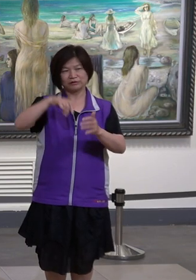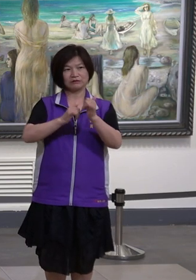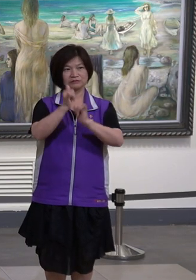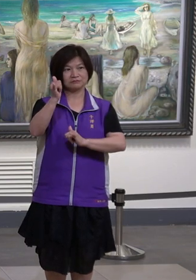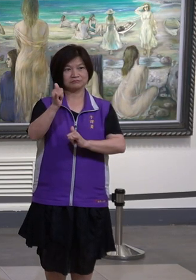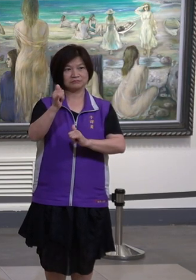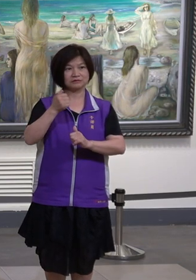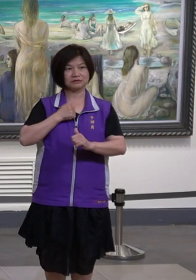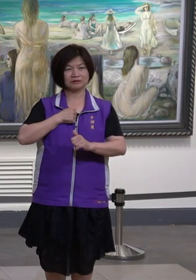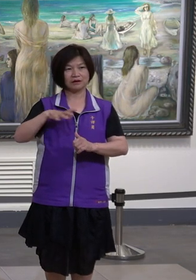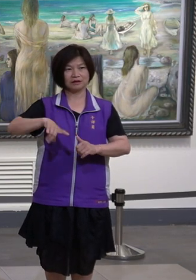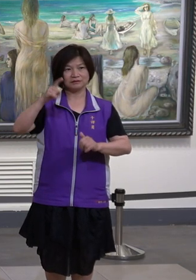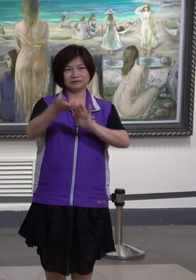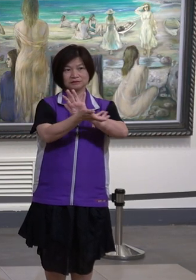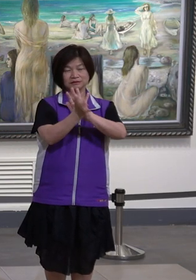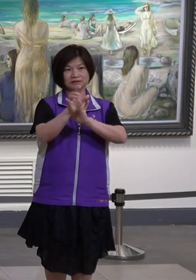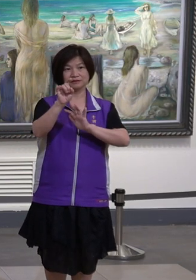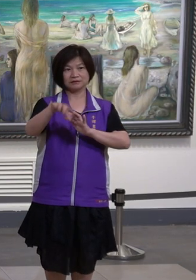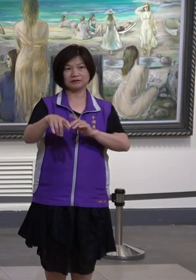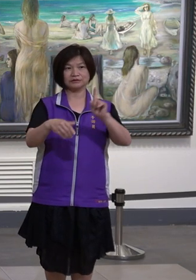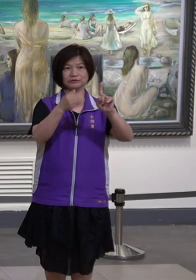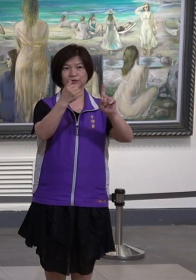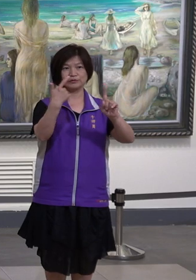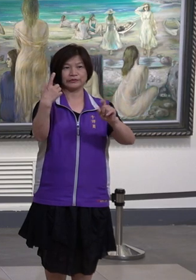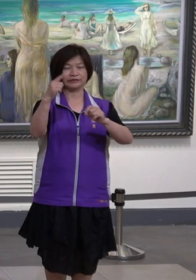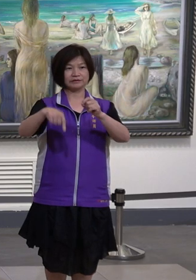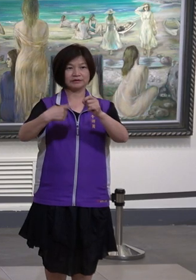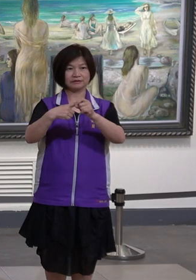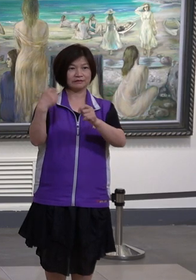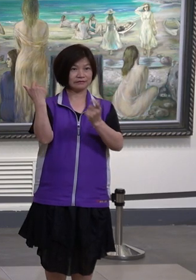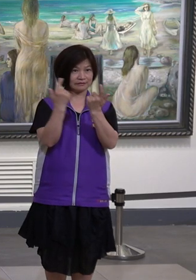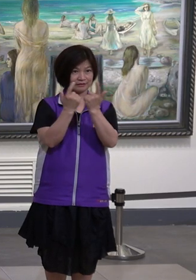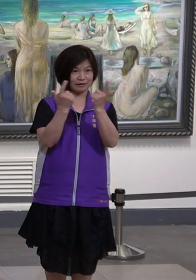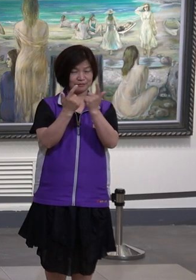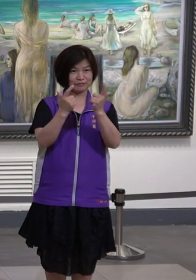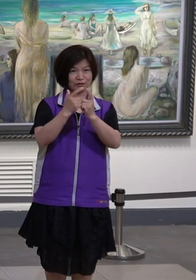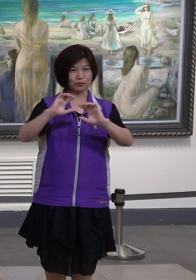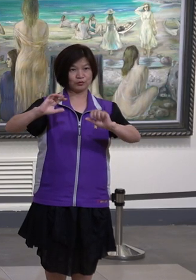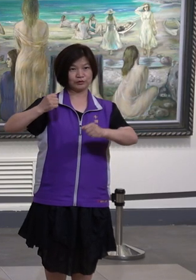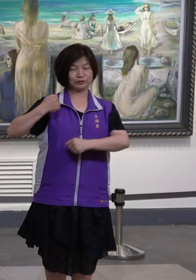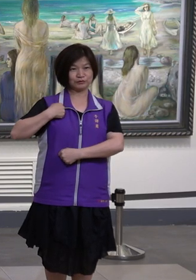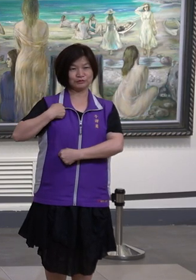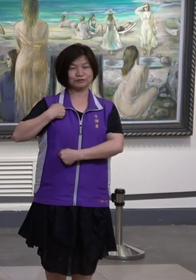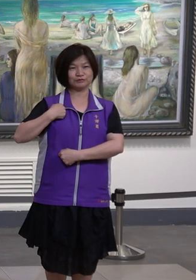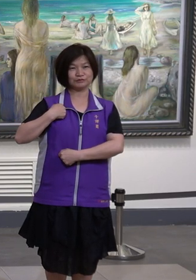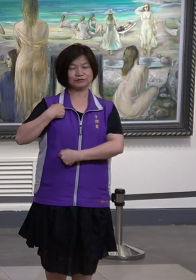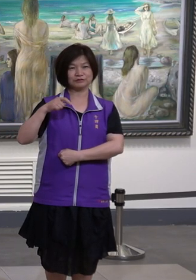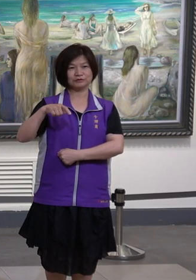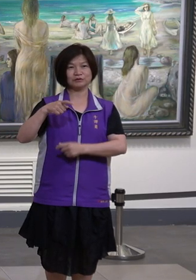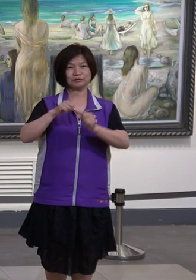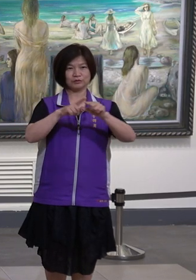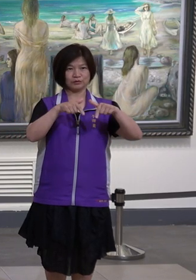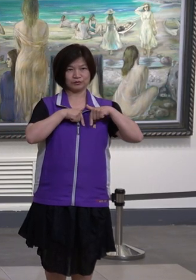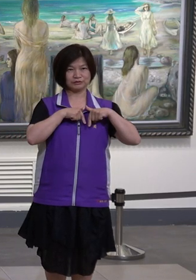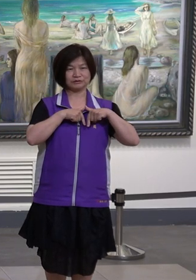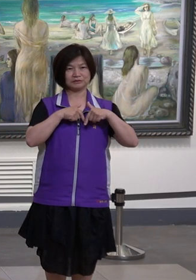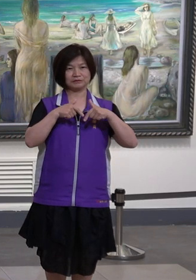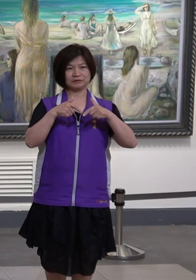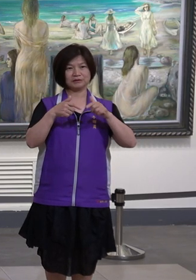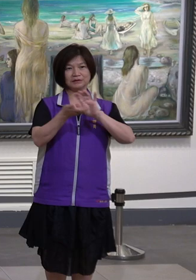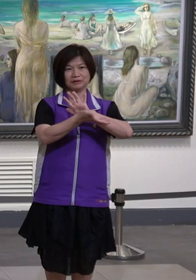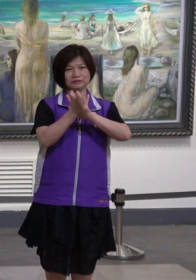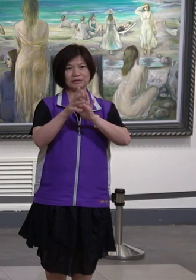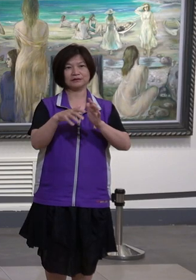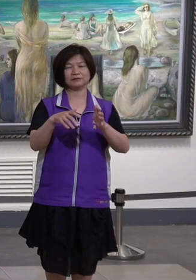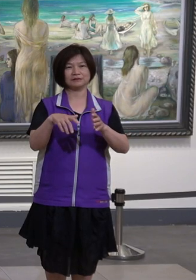看到首次个展是在1966年在台北国军独立活动中心进行展览，展